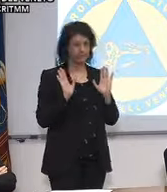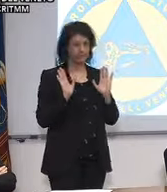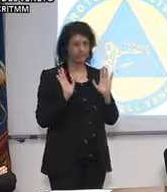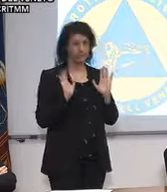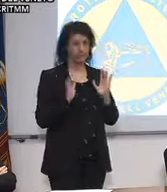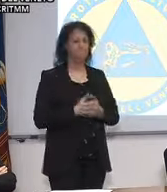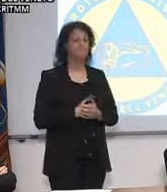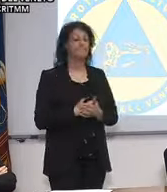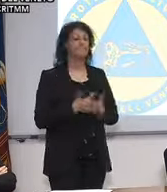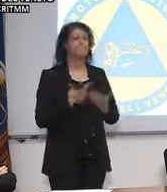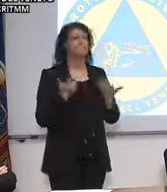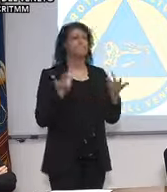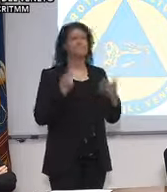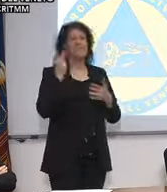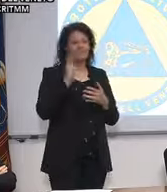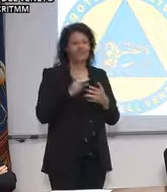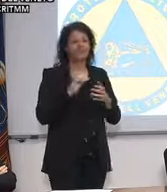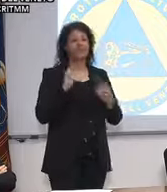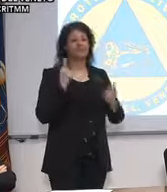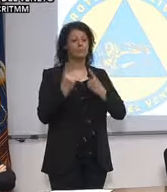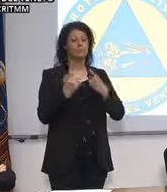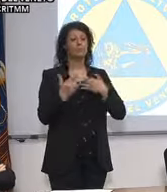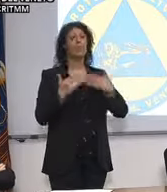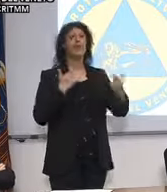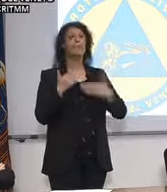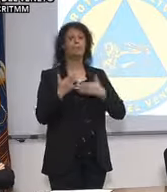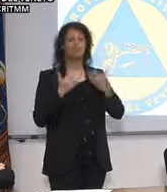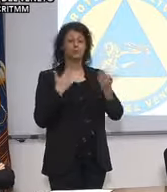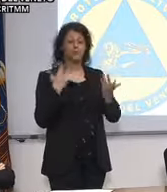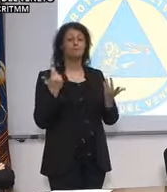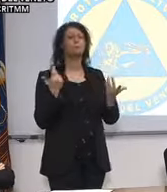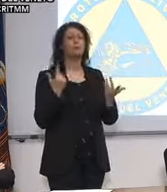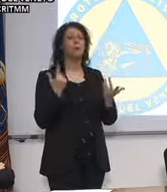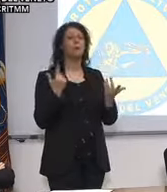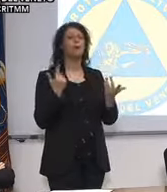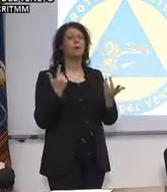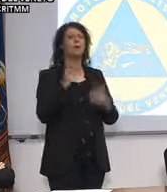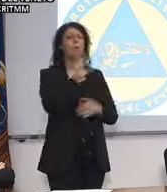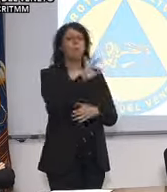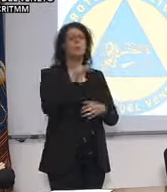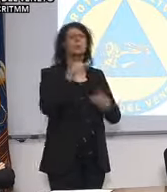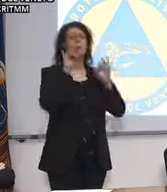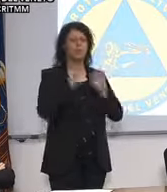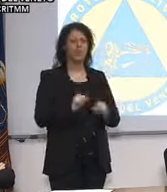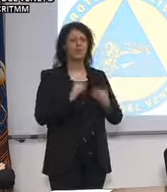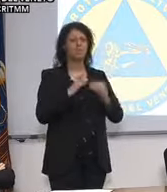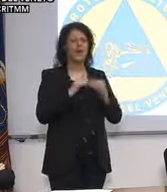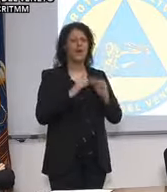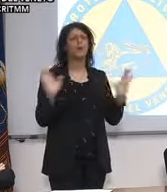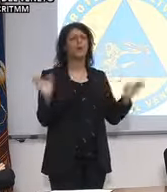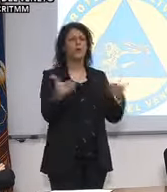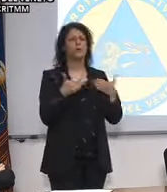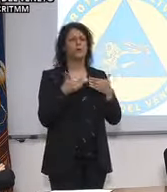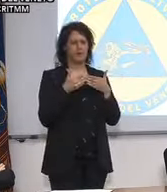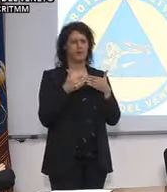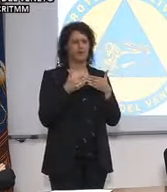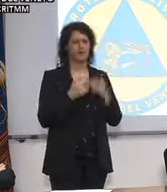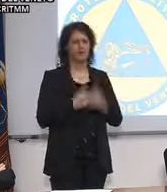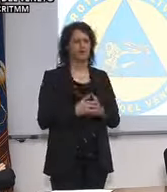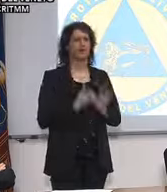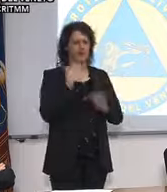Però è anche vero che in caso di emergenza uno può fare mettere in piedi le quarantene, però a questo punto sto pensando una cosa: se